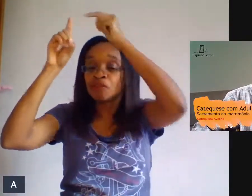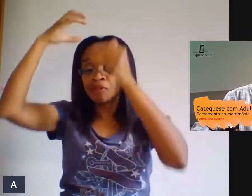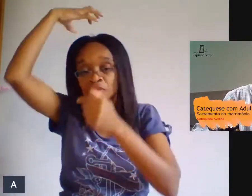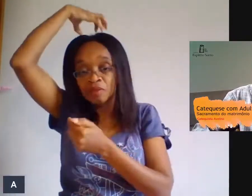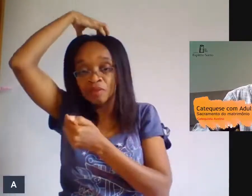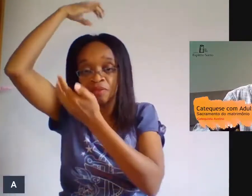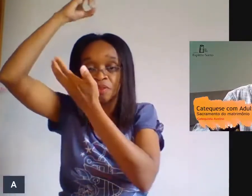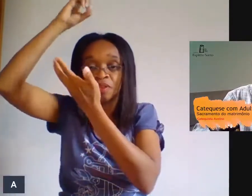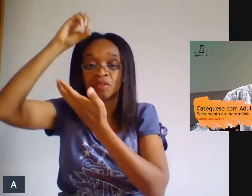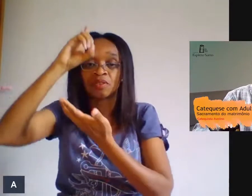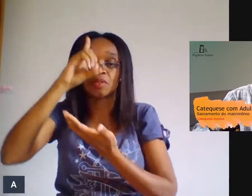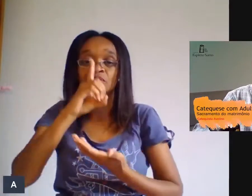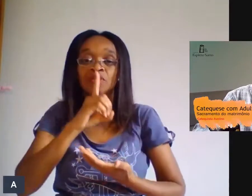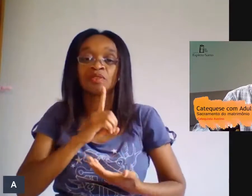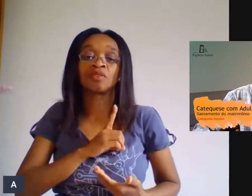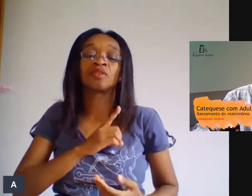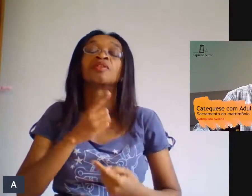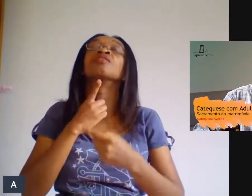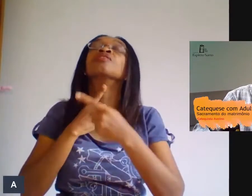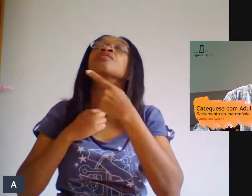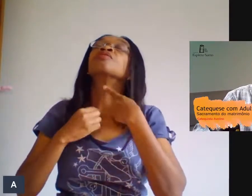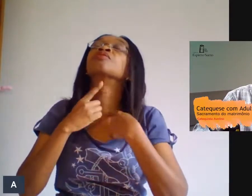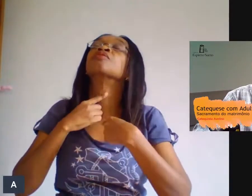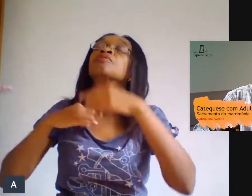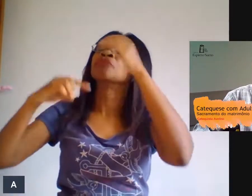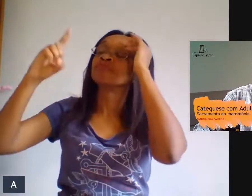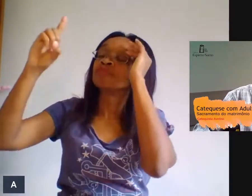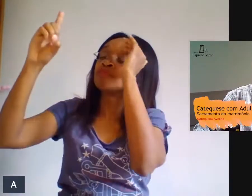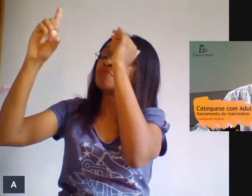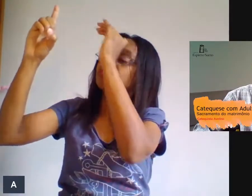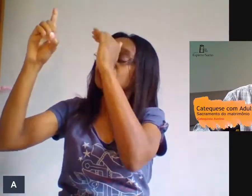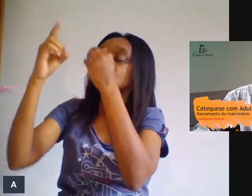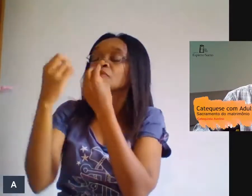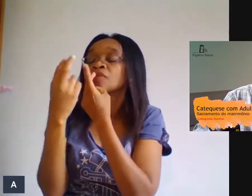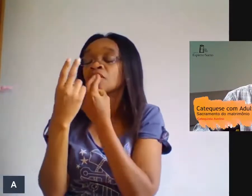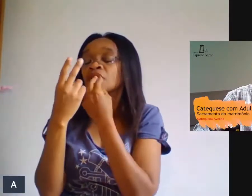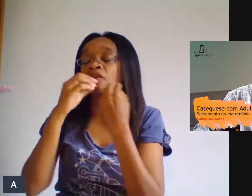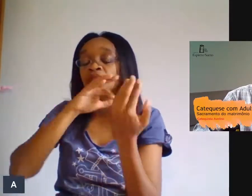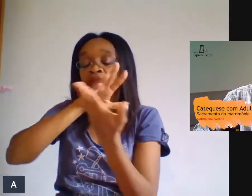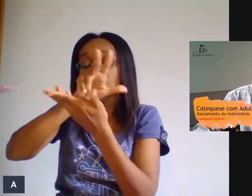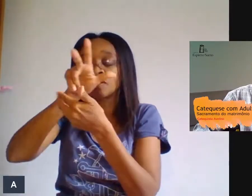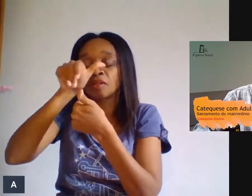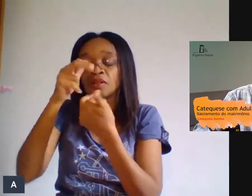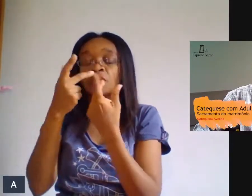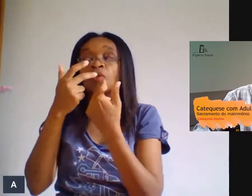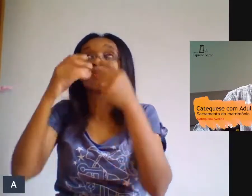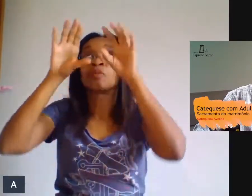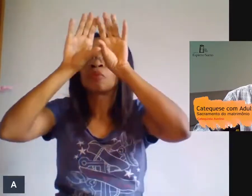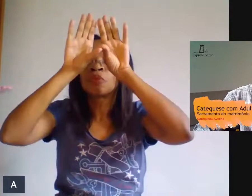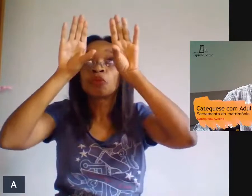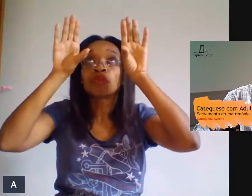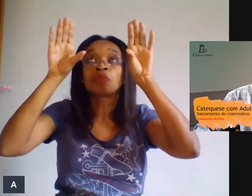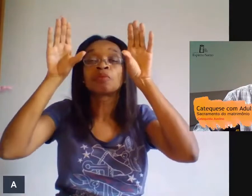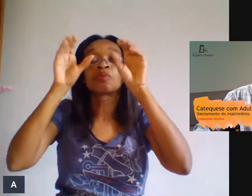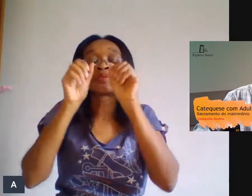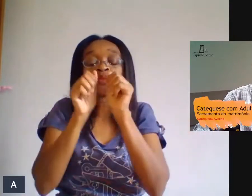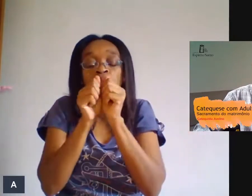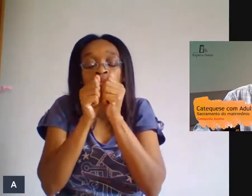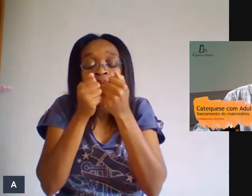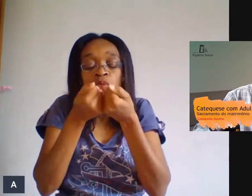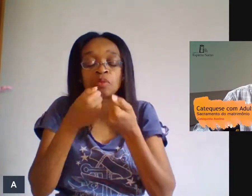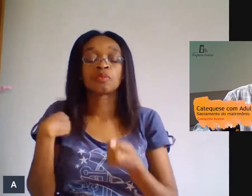nome. Venha a nós o vosso reino, seja feita a vossa vontade, assim na terra como no